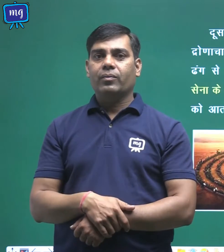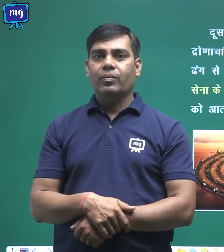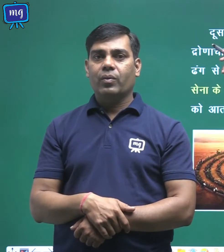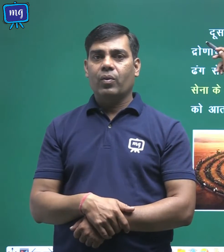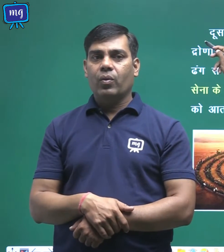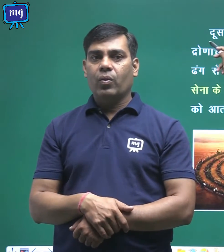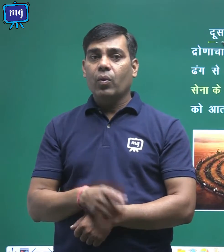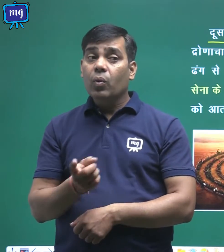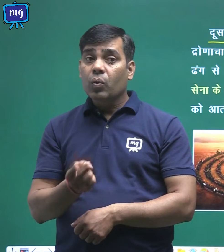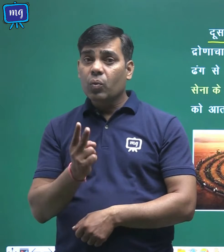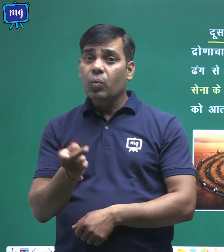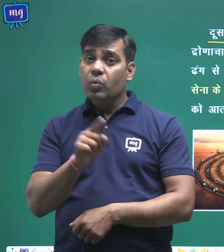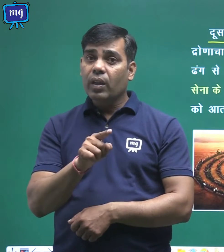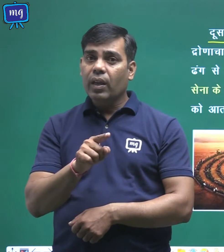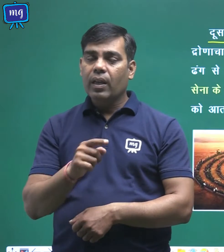दूसरे दिन